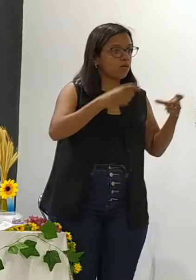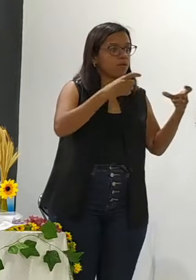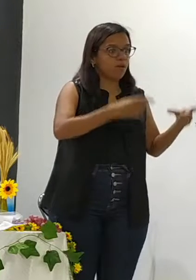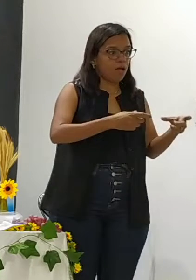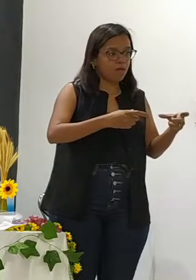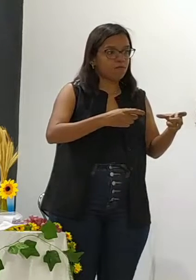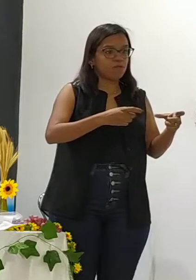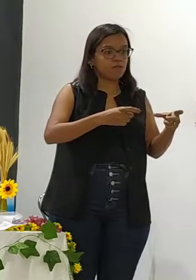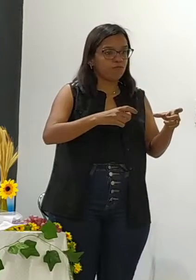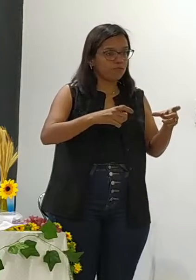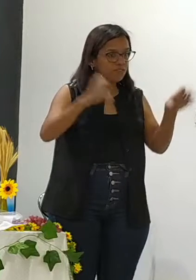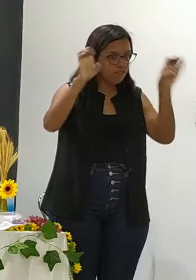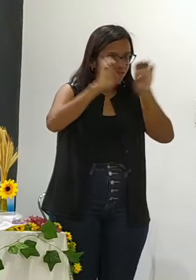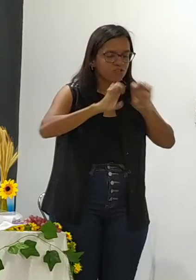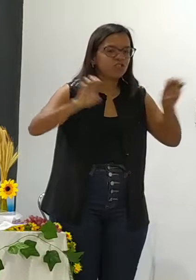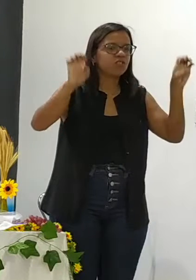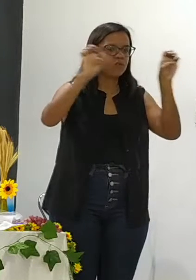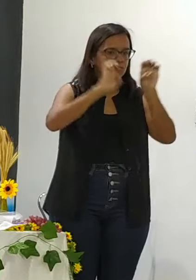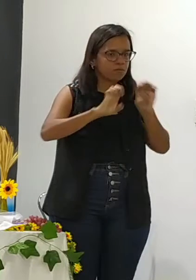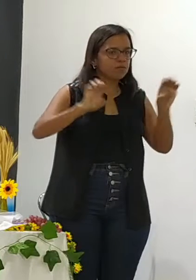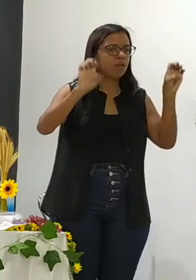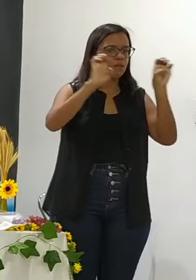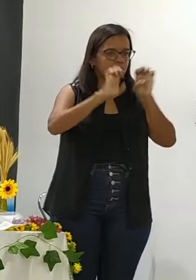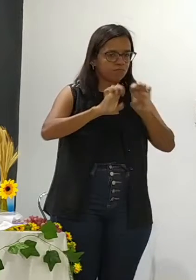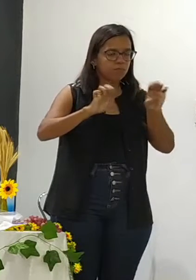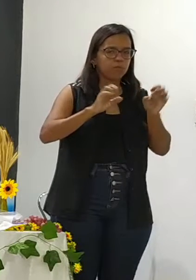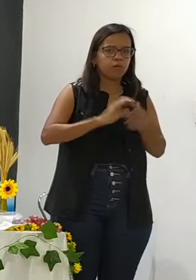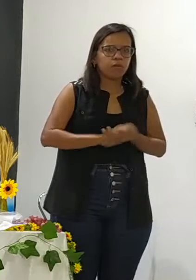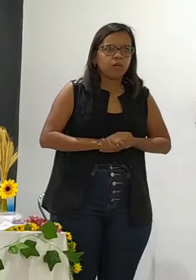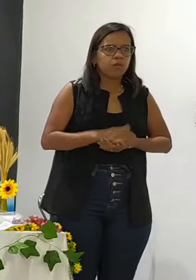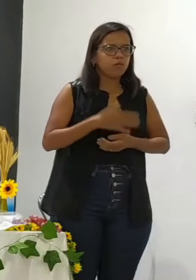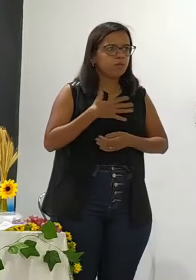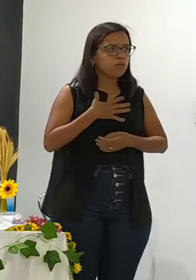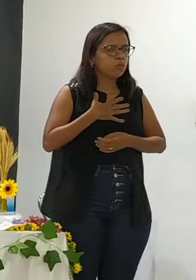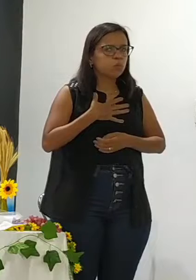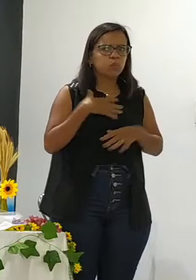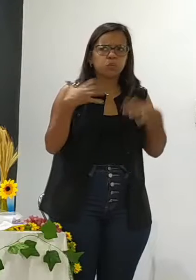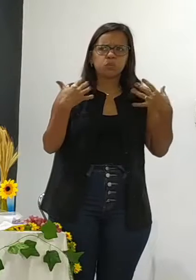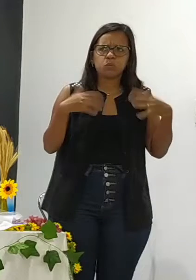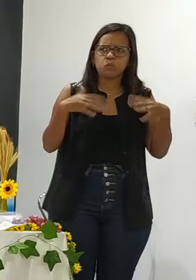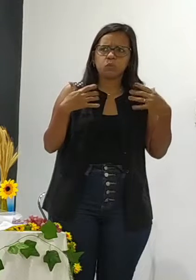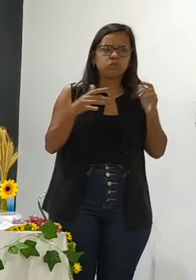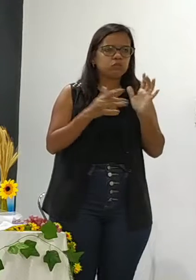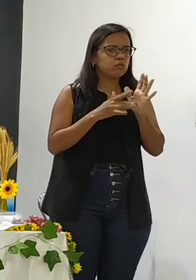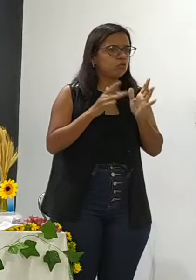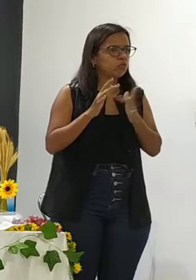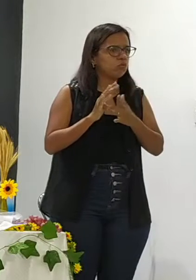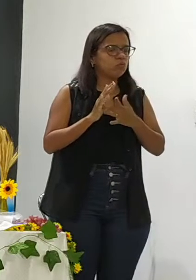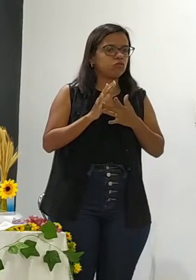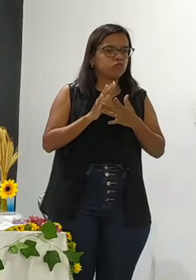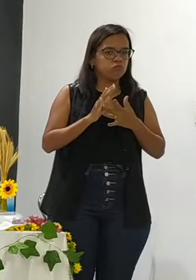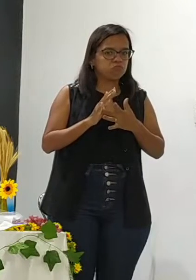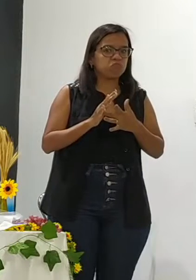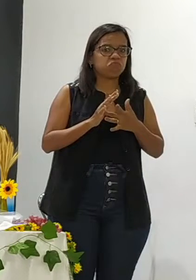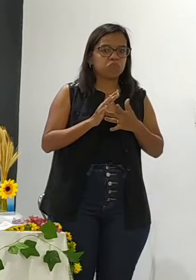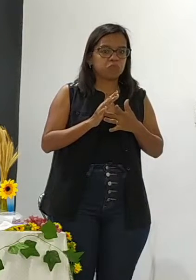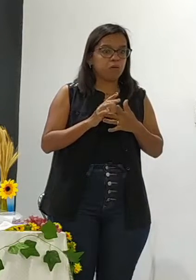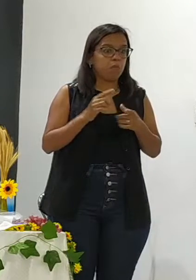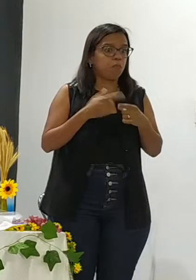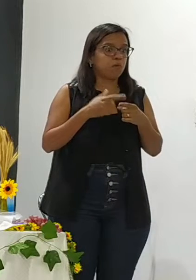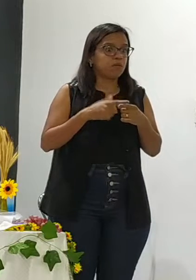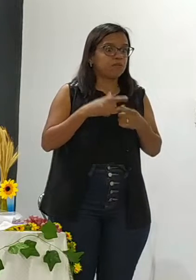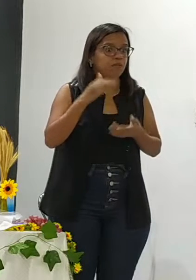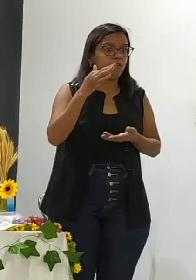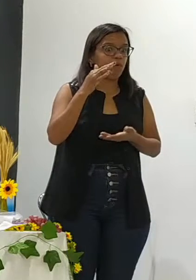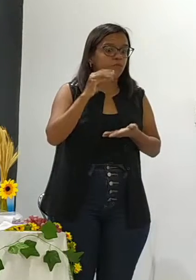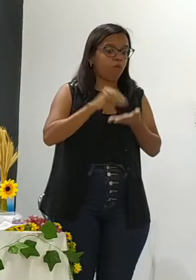da tua boca sairá fogo. Eu falei: Jesus, é isso mesmo? Ele falou: é. Irmão, se faltasse luz, eu acendia a vela para